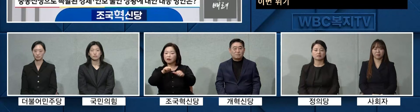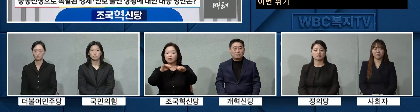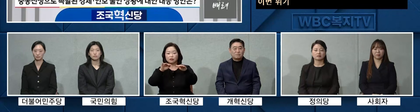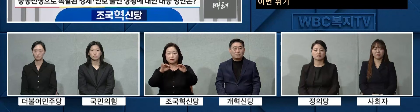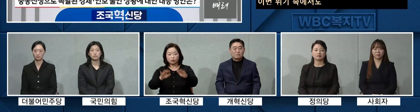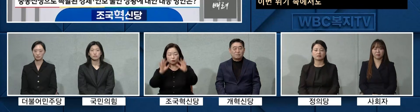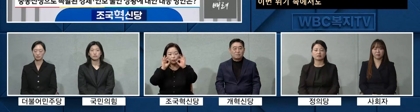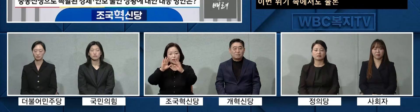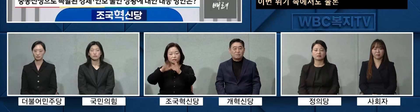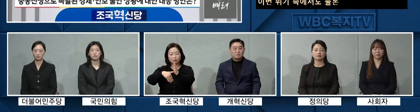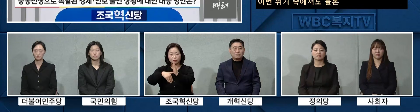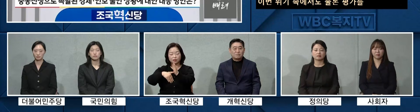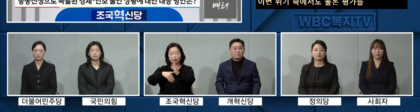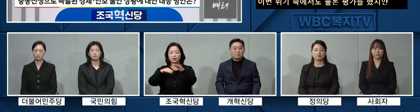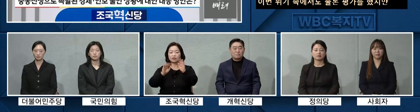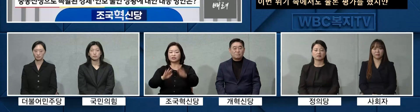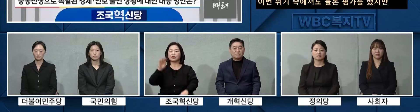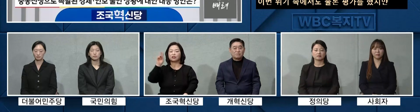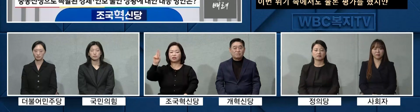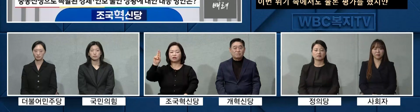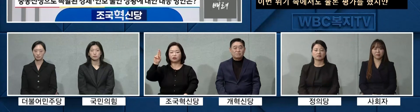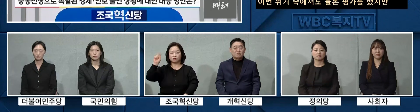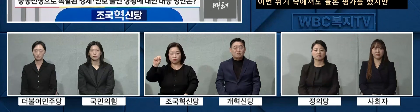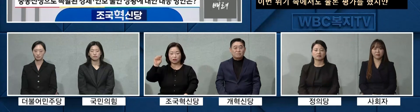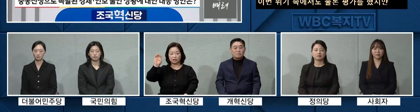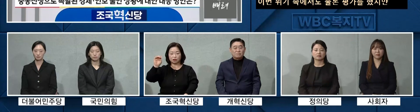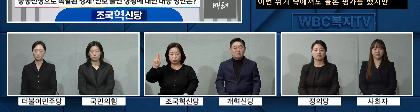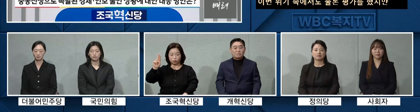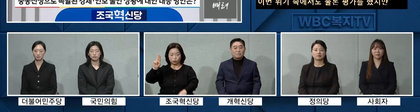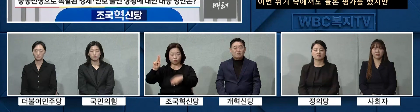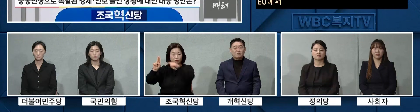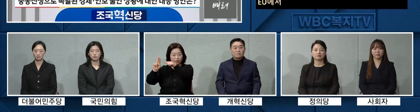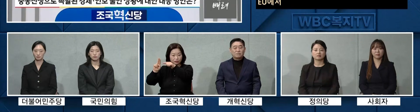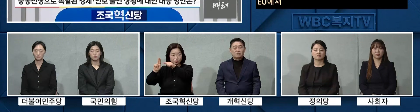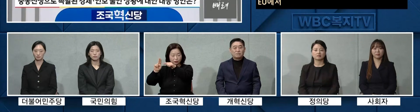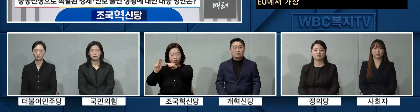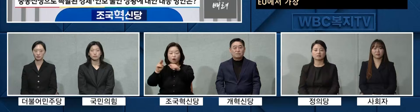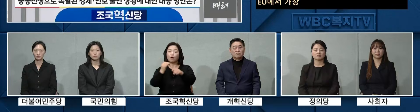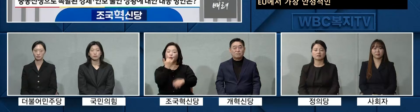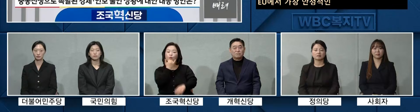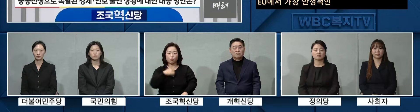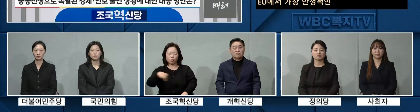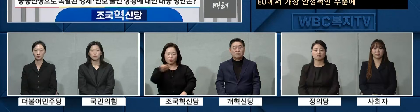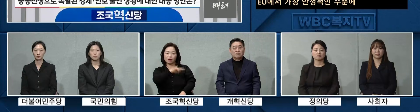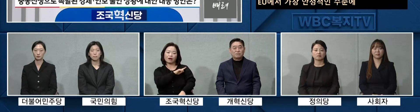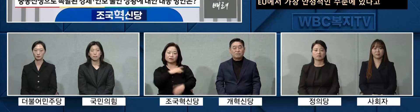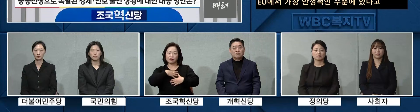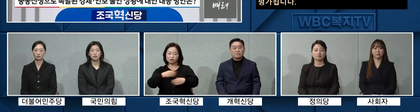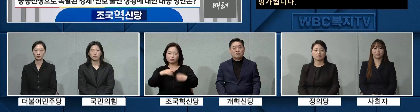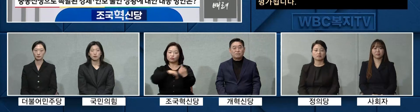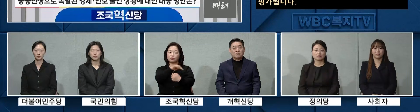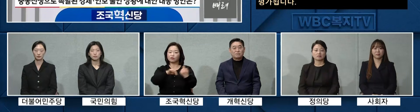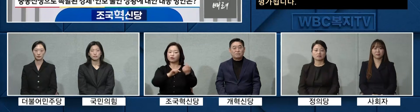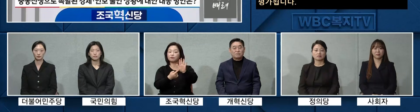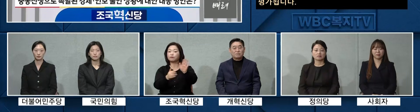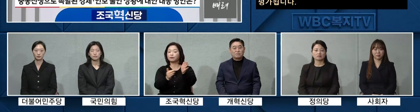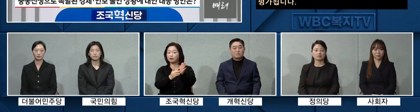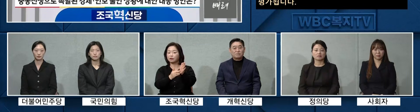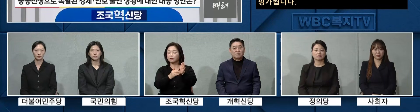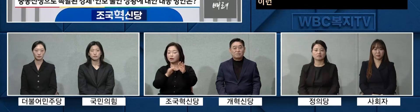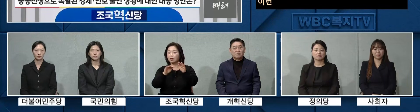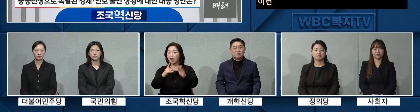했지만 EU에서 가장 안정적인 수준에 있다고 평가됩니다. 이런 점에서 아까